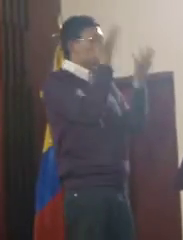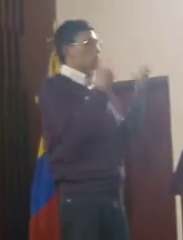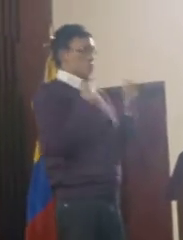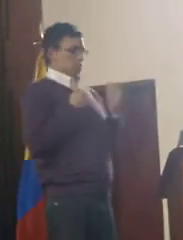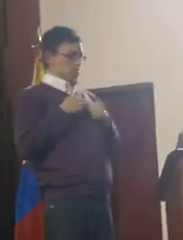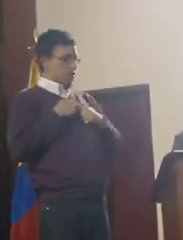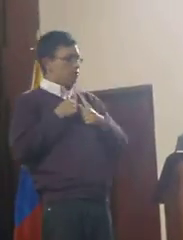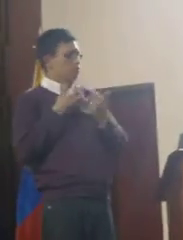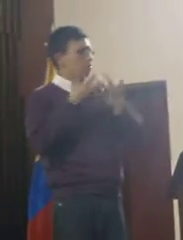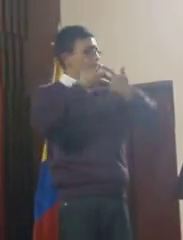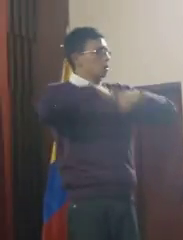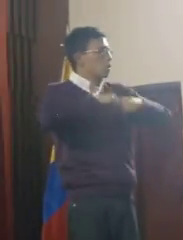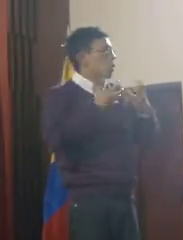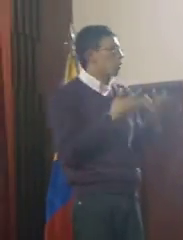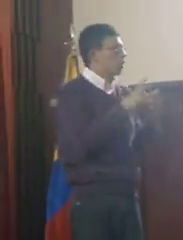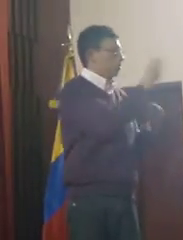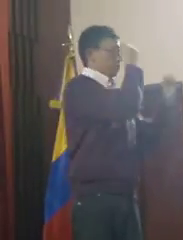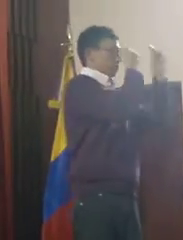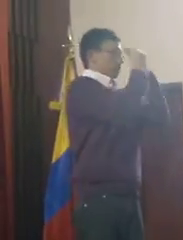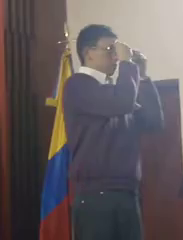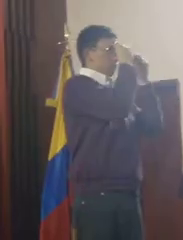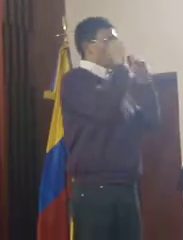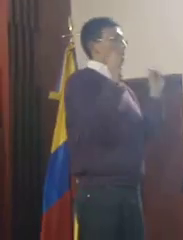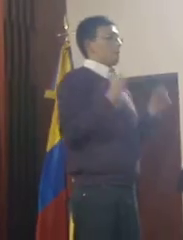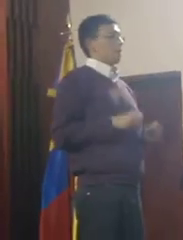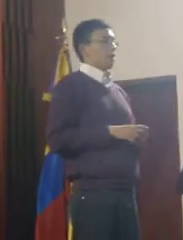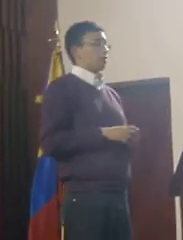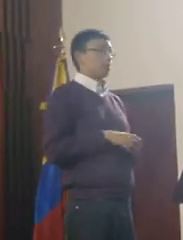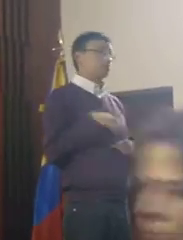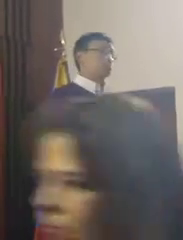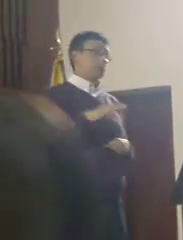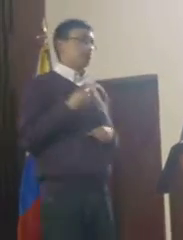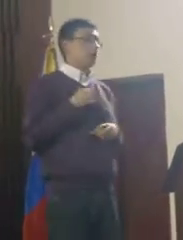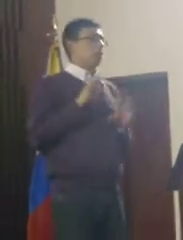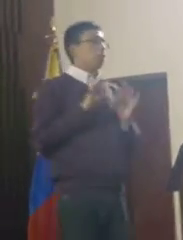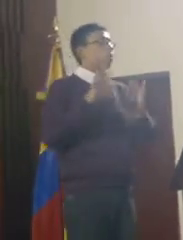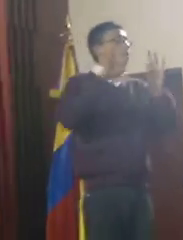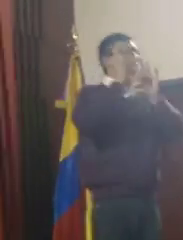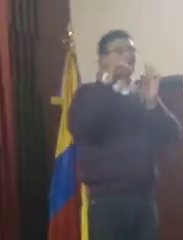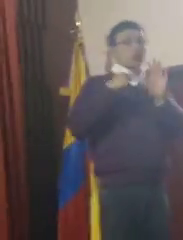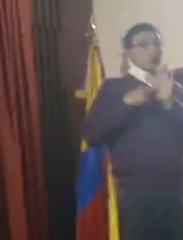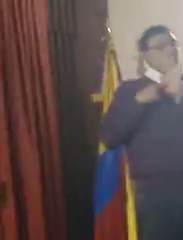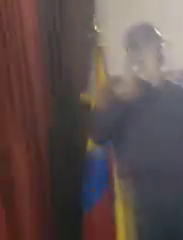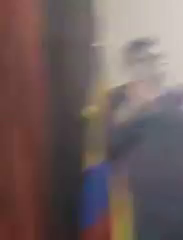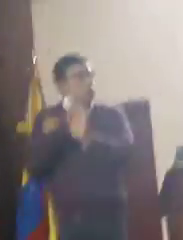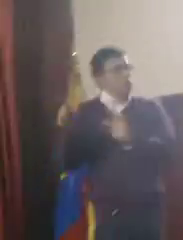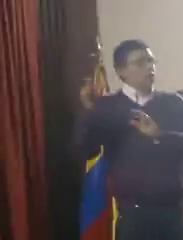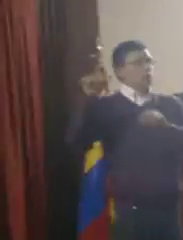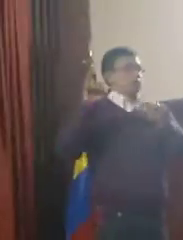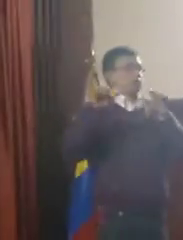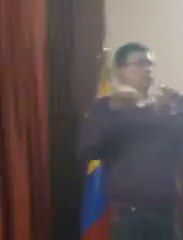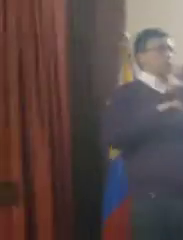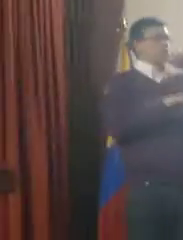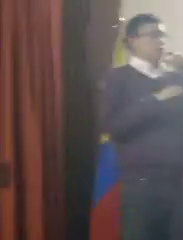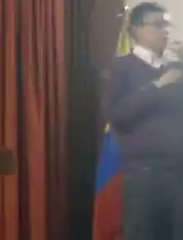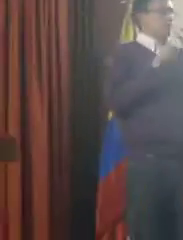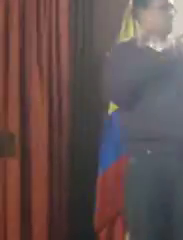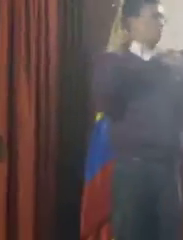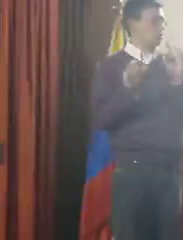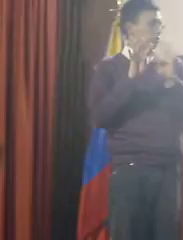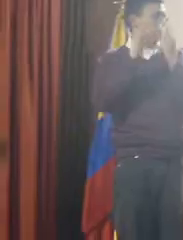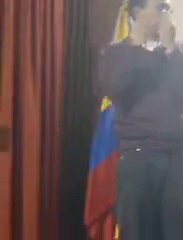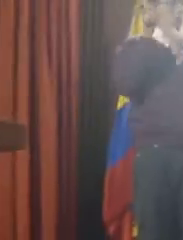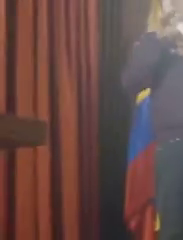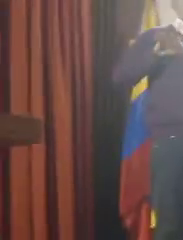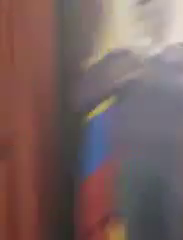para generar recursos para personas con discapacidad. Es una cosa importante que la cual también sería importante decirlo ordenado,